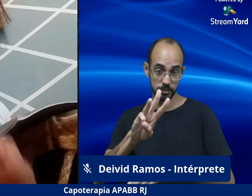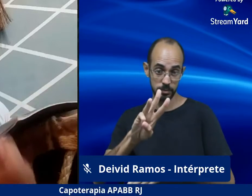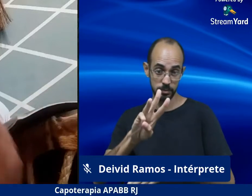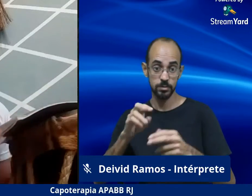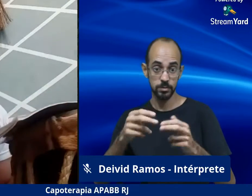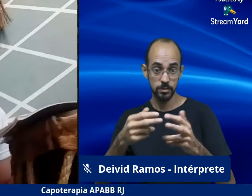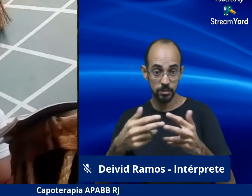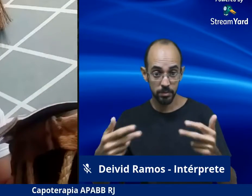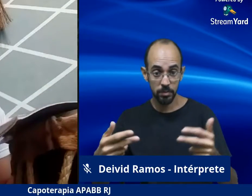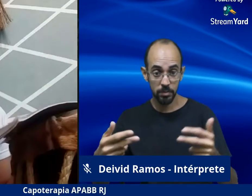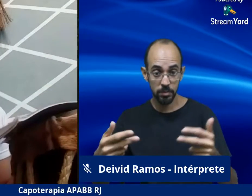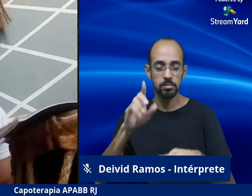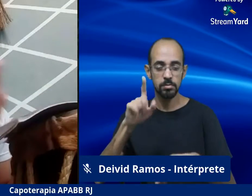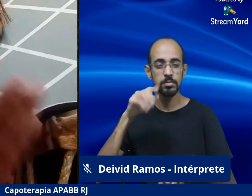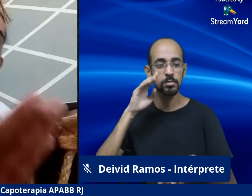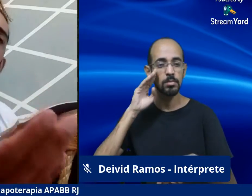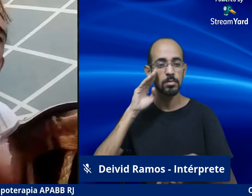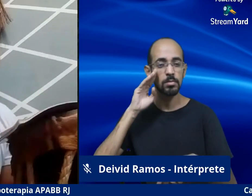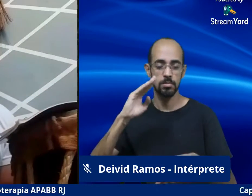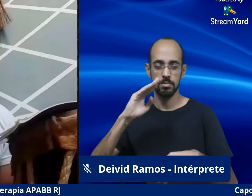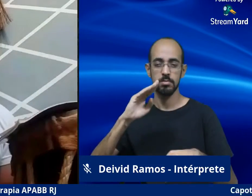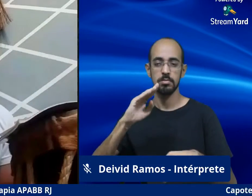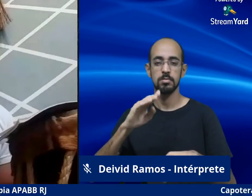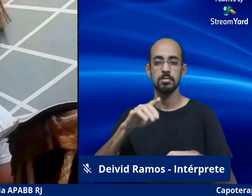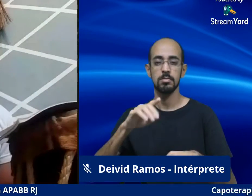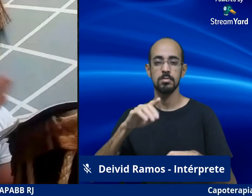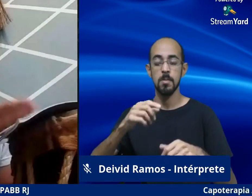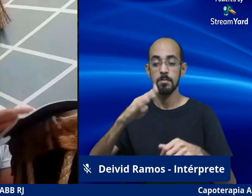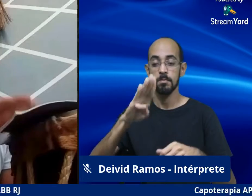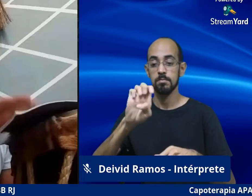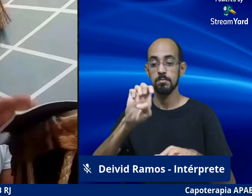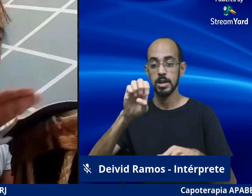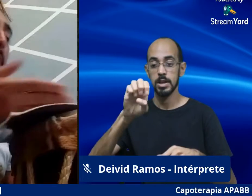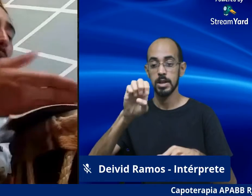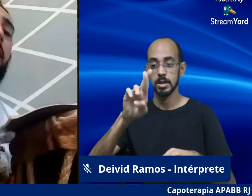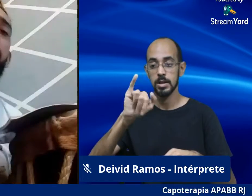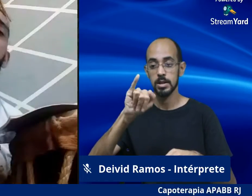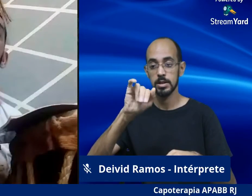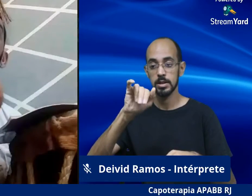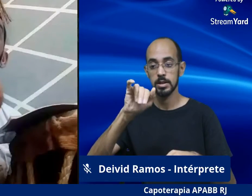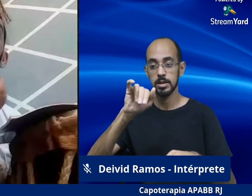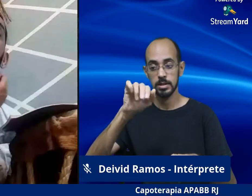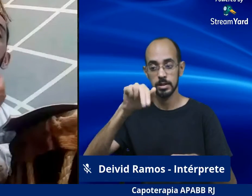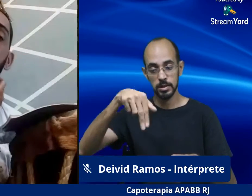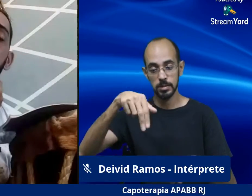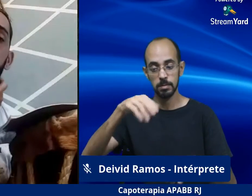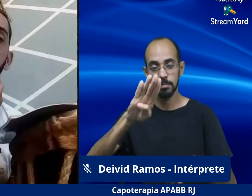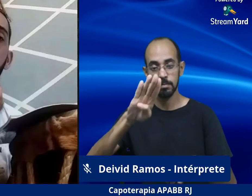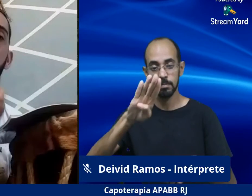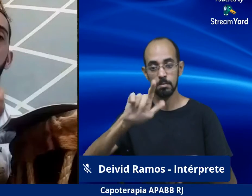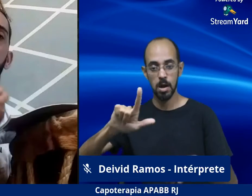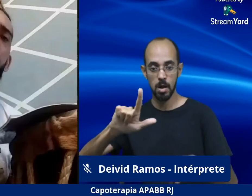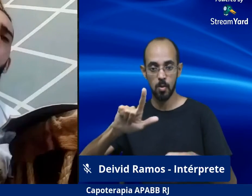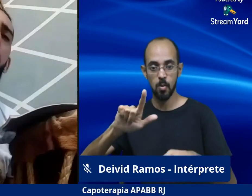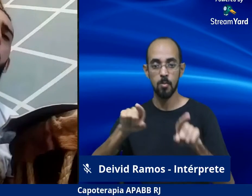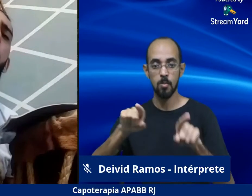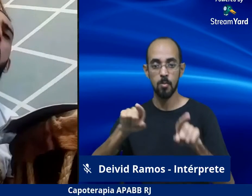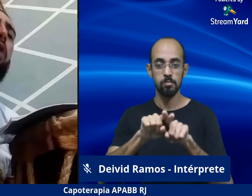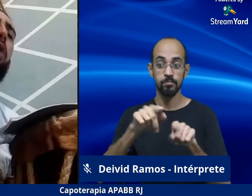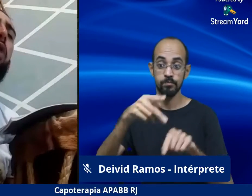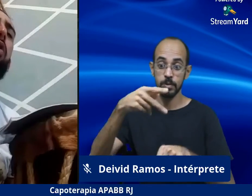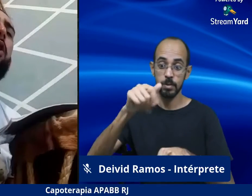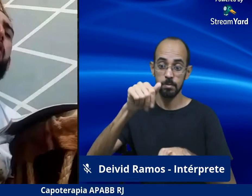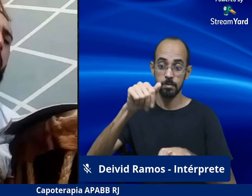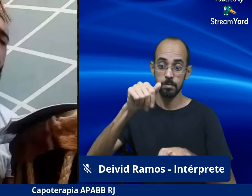o birimbau, que é o pandeiro e o atabaque, que a gente está aqui com ele hoje. A gente pode